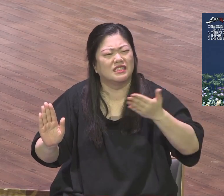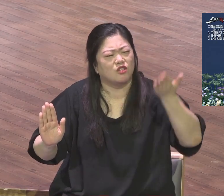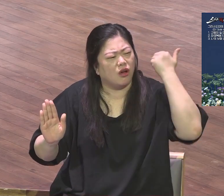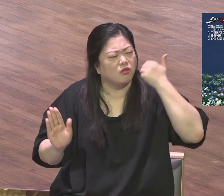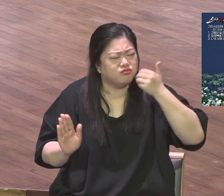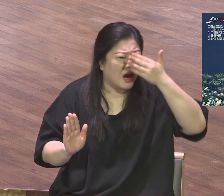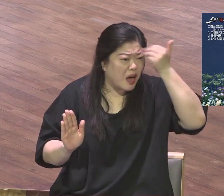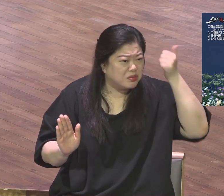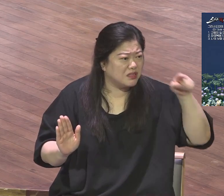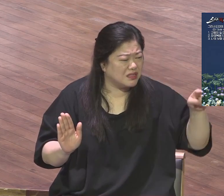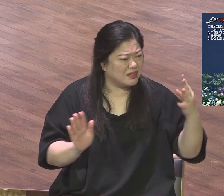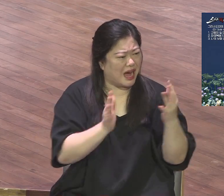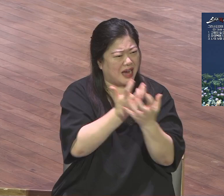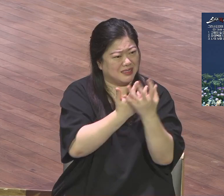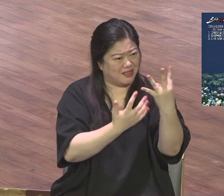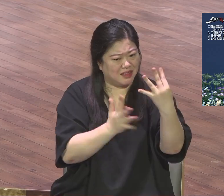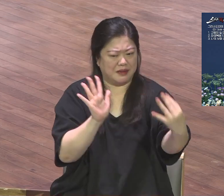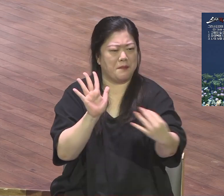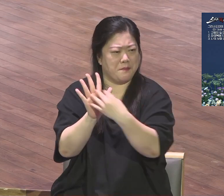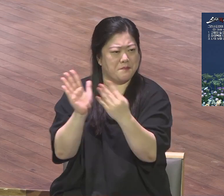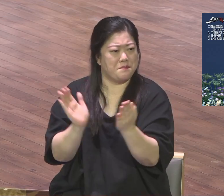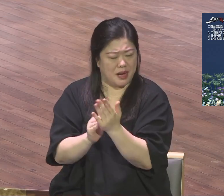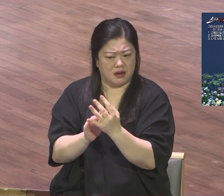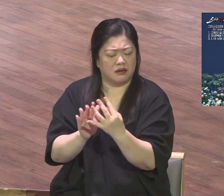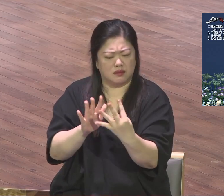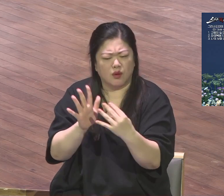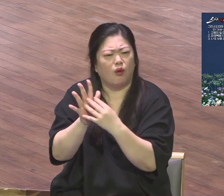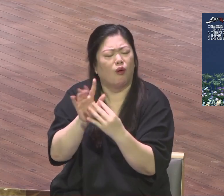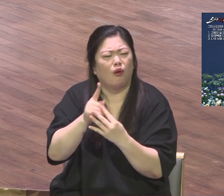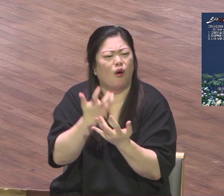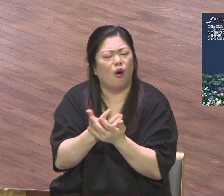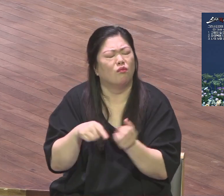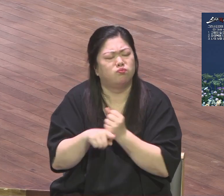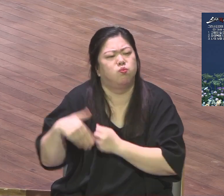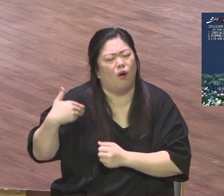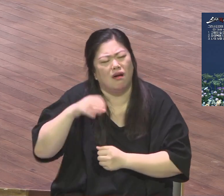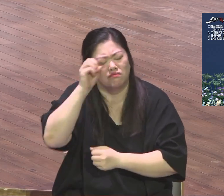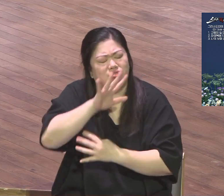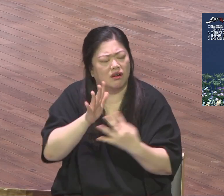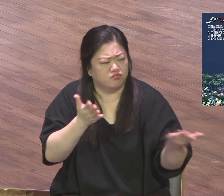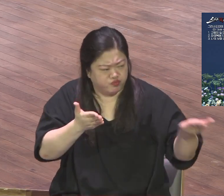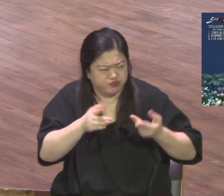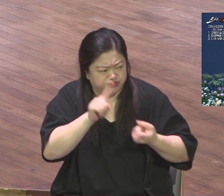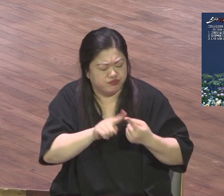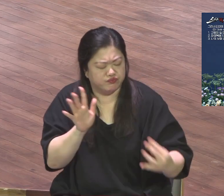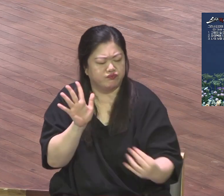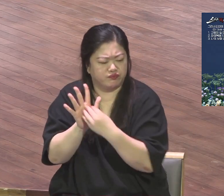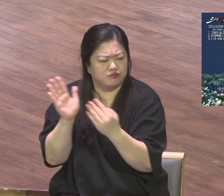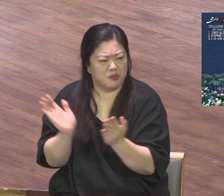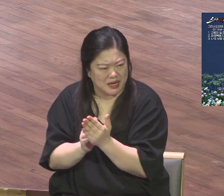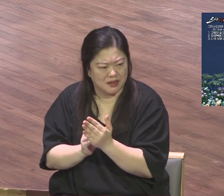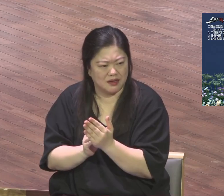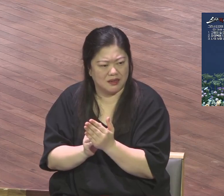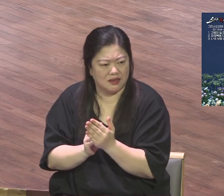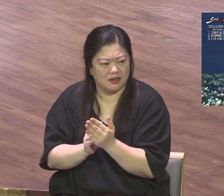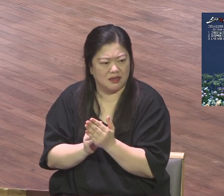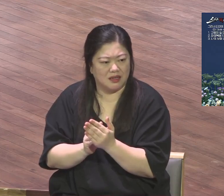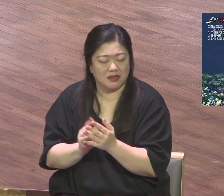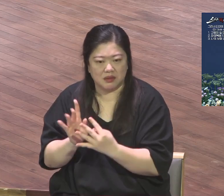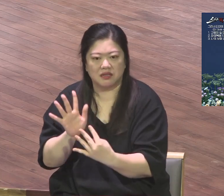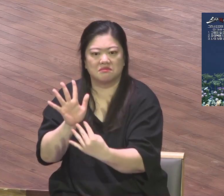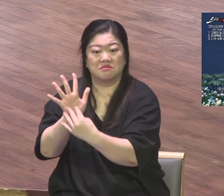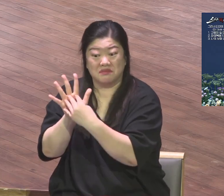그 돌아가신 분 유유화로 썼는데 그 뜻이 뭡니까? 다른 거 없어. 버들버들 살다가 꼬꼬닥이